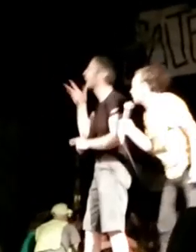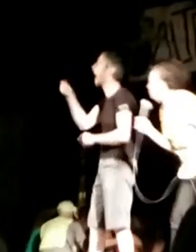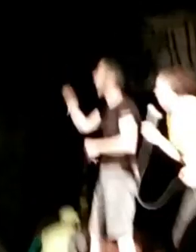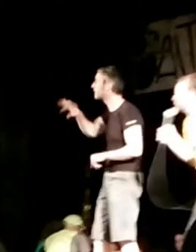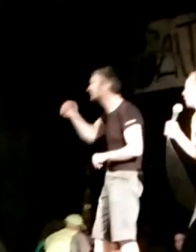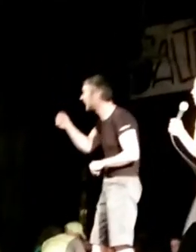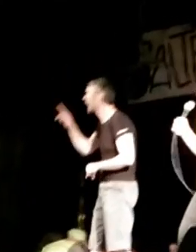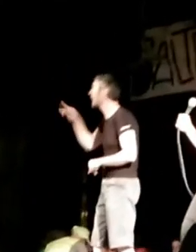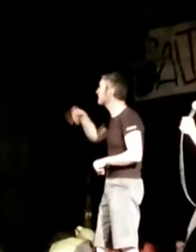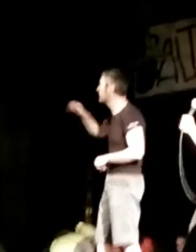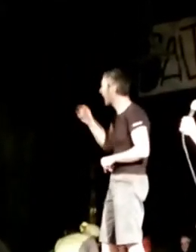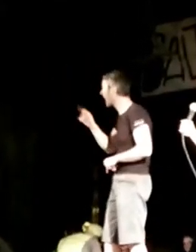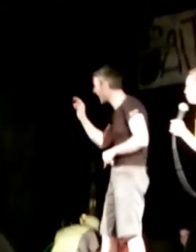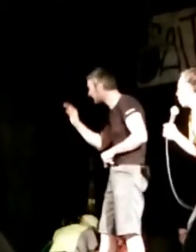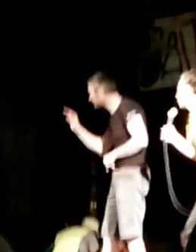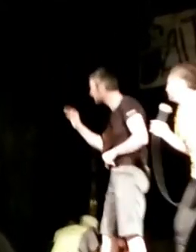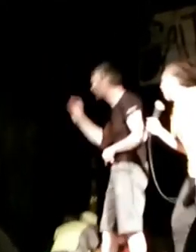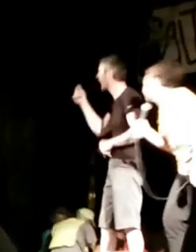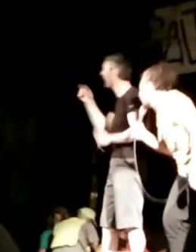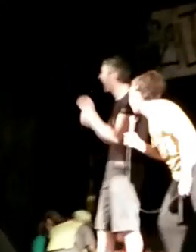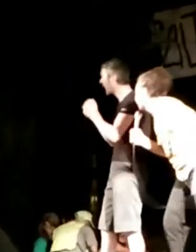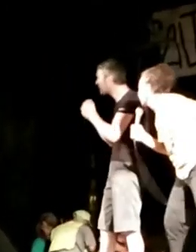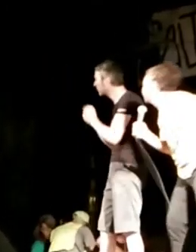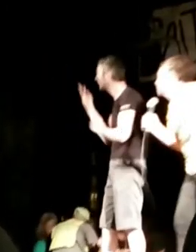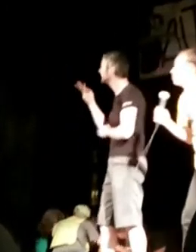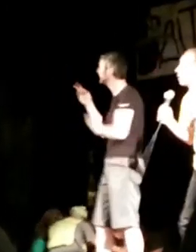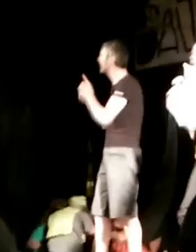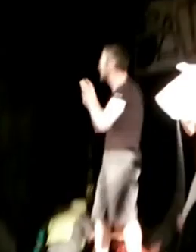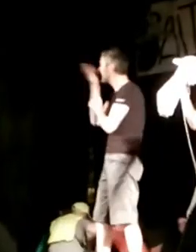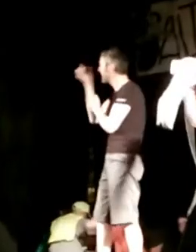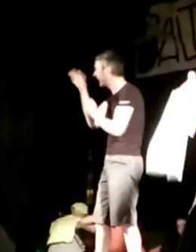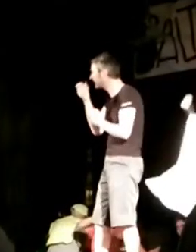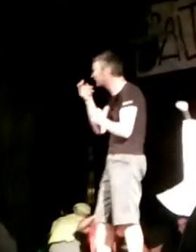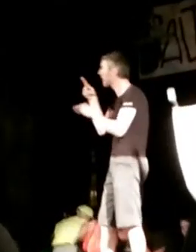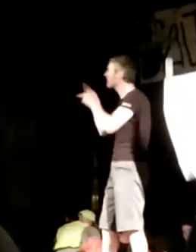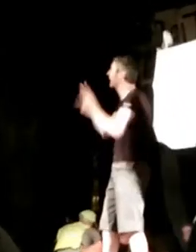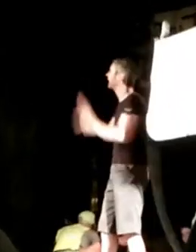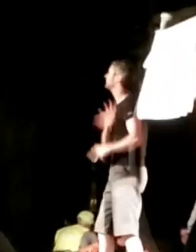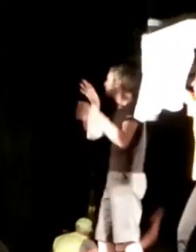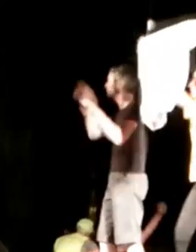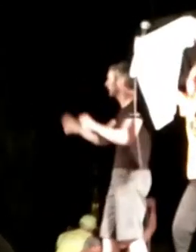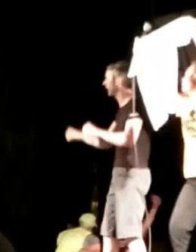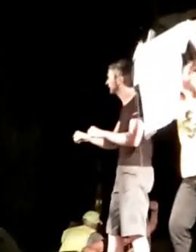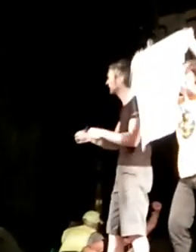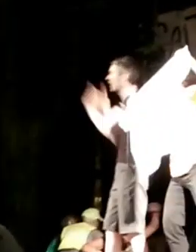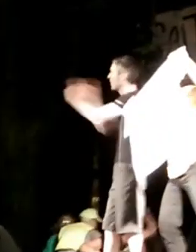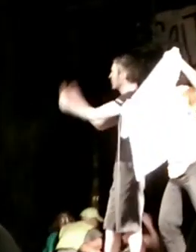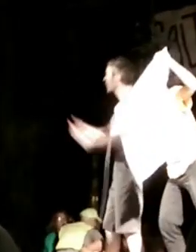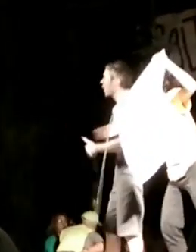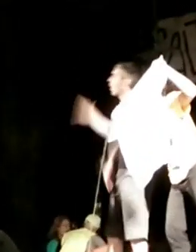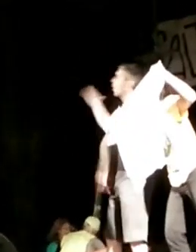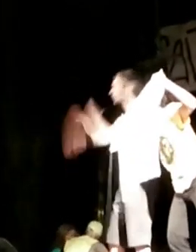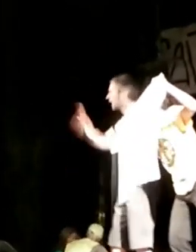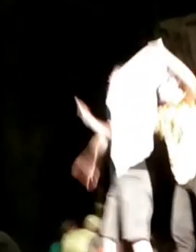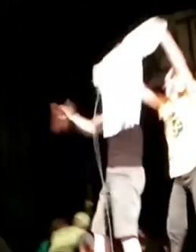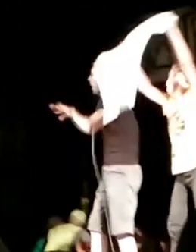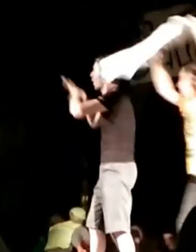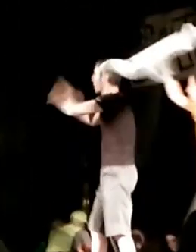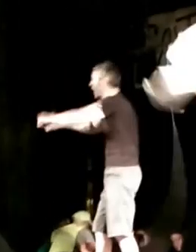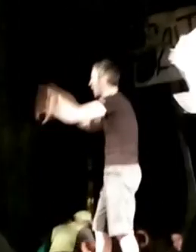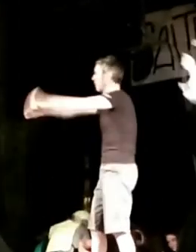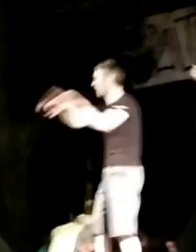per les Rimalles, per la Carbo, pels tres lliris, pel banc expropiat! I farem ocupar!